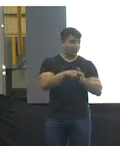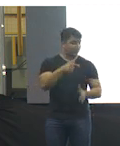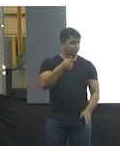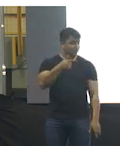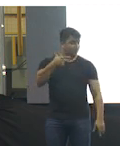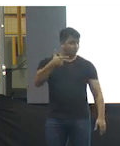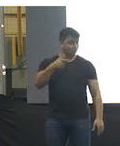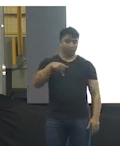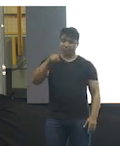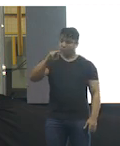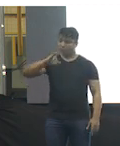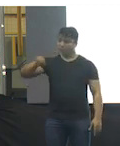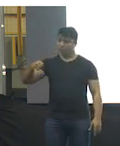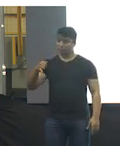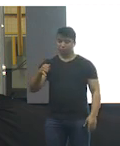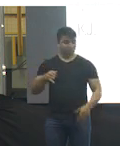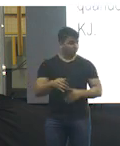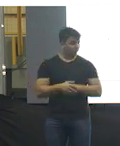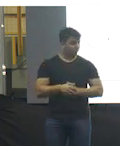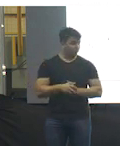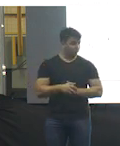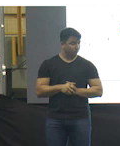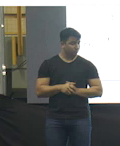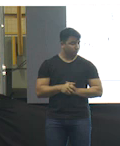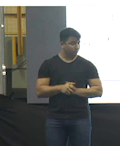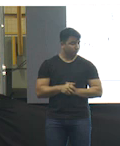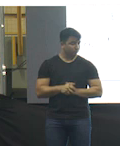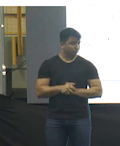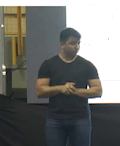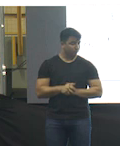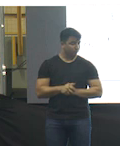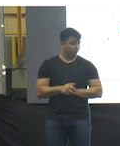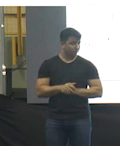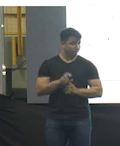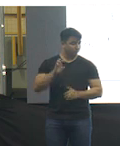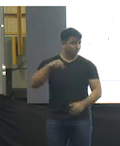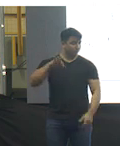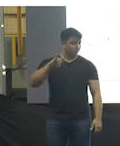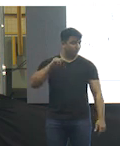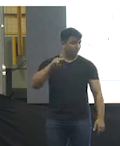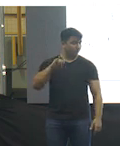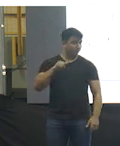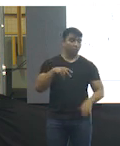52 quilocalorias. Voltando de novo para o gráfico, ó, voltando de novo. A entalpia vale